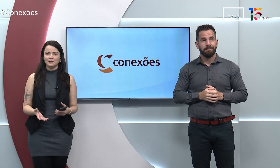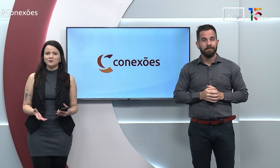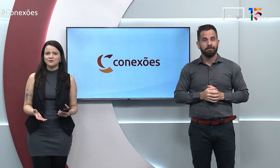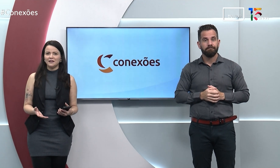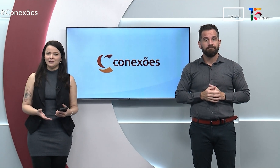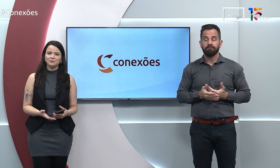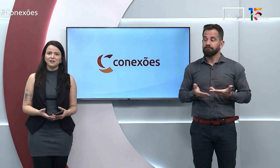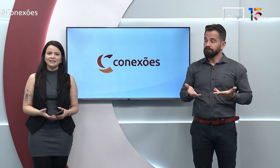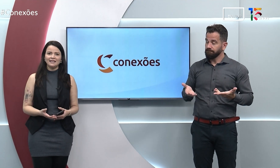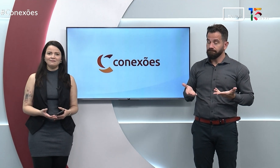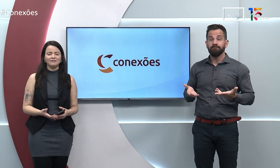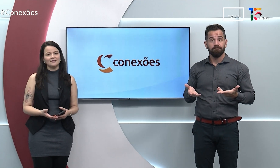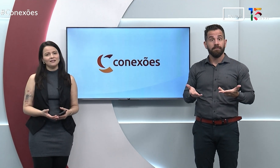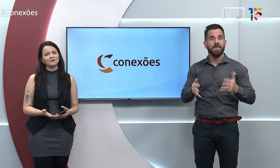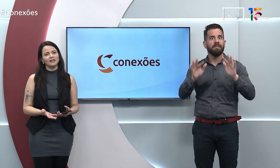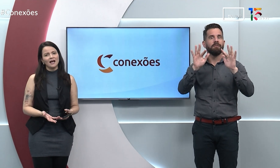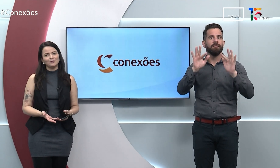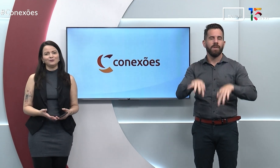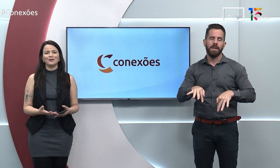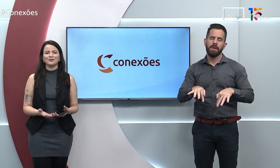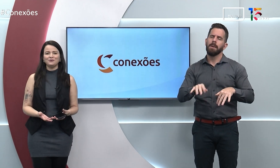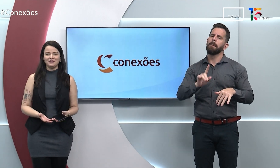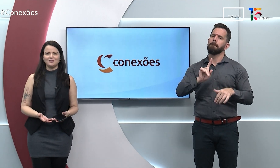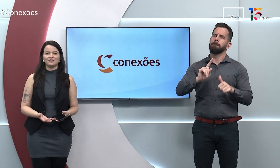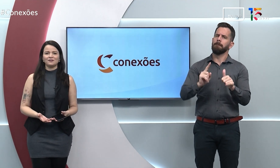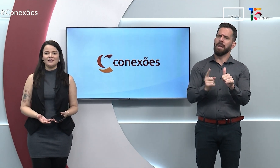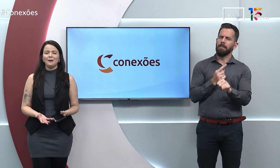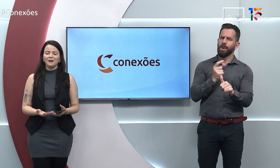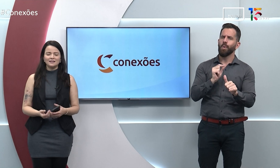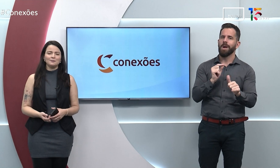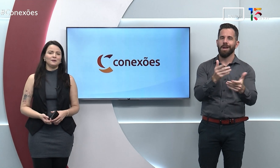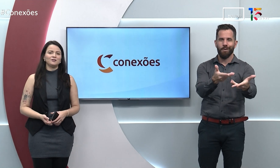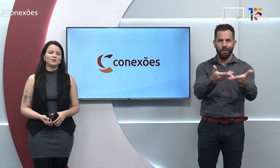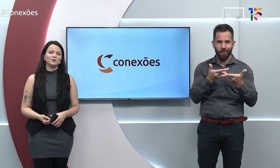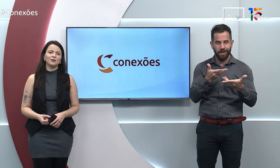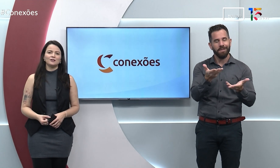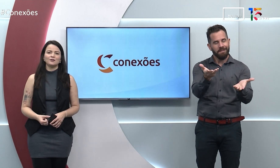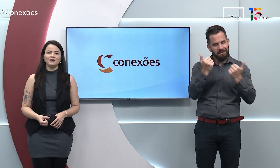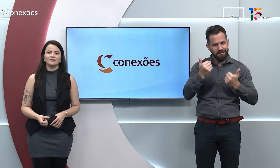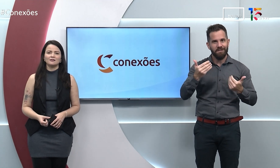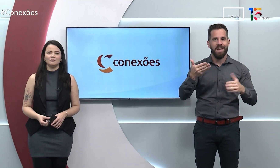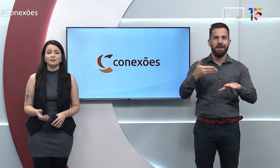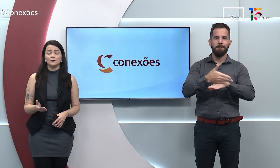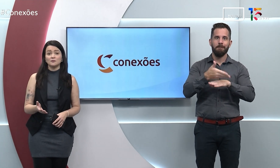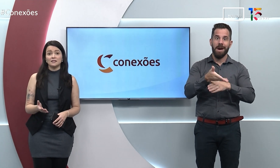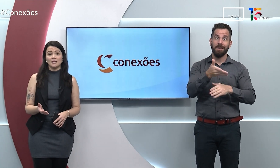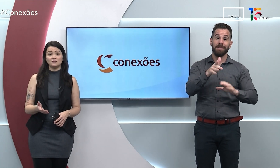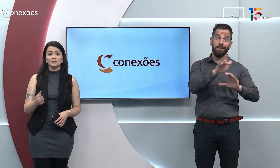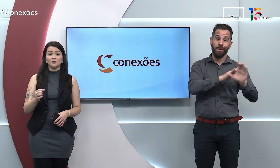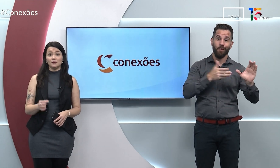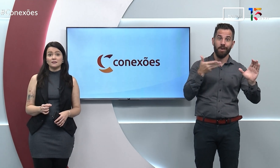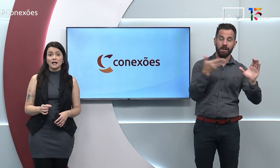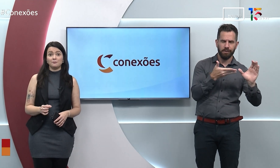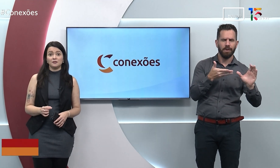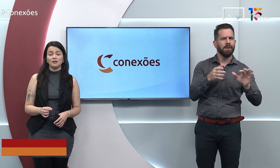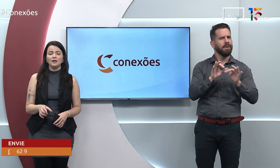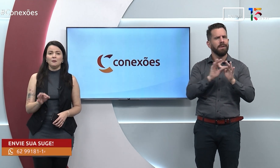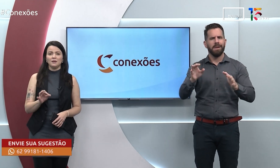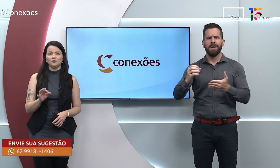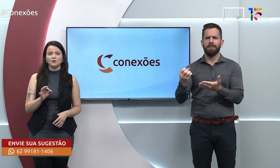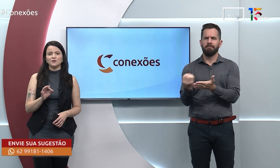Nós vamos ficando por aqui, mas antes, claro, nosso convite. Participa com a gente do Conexões, manda suas mensagens pelo